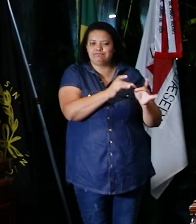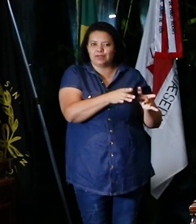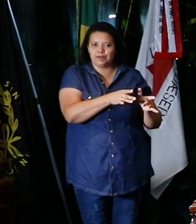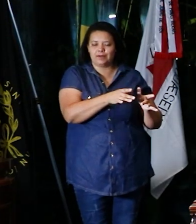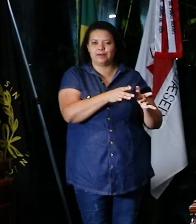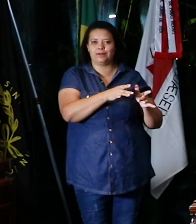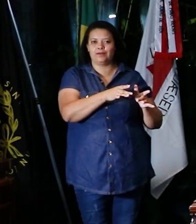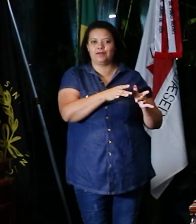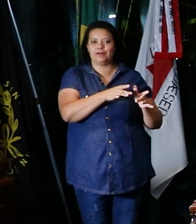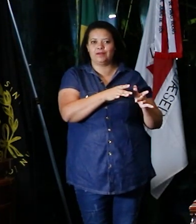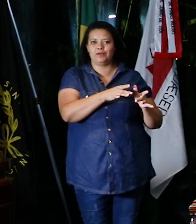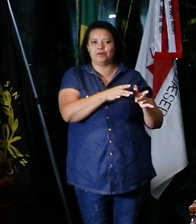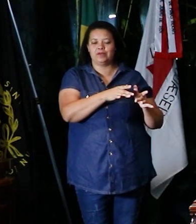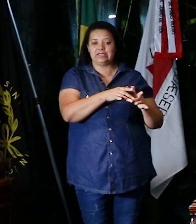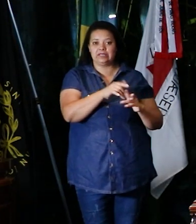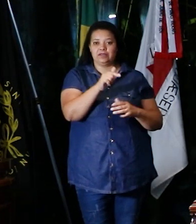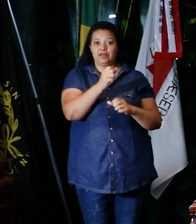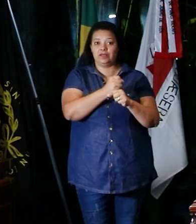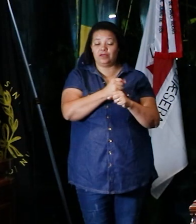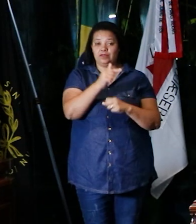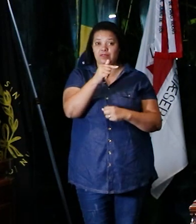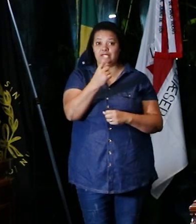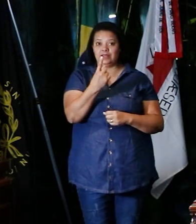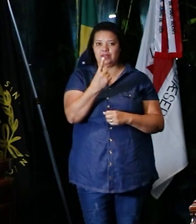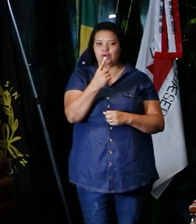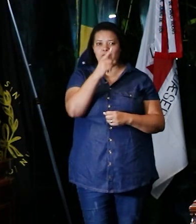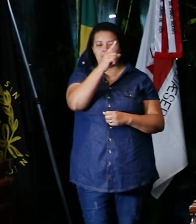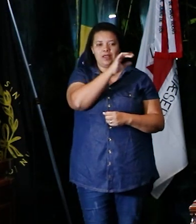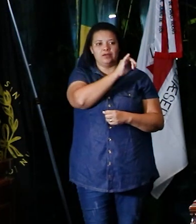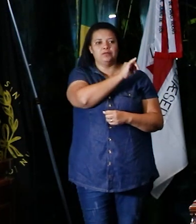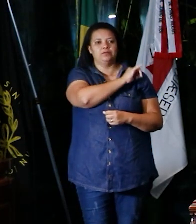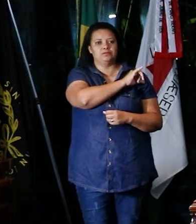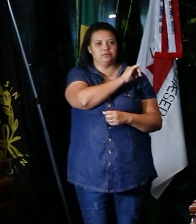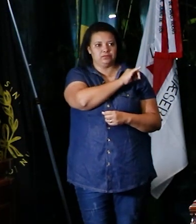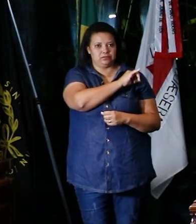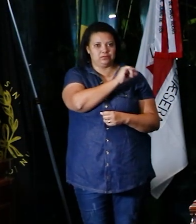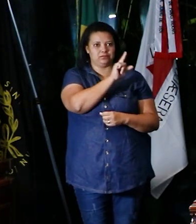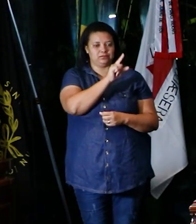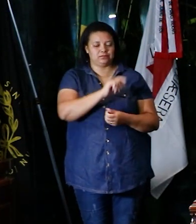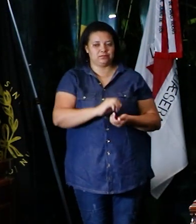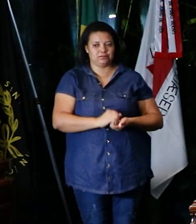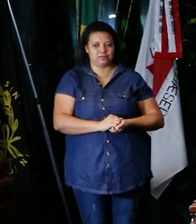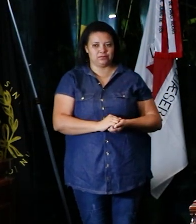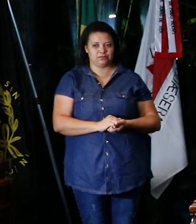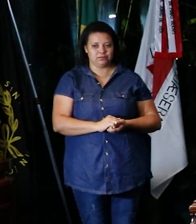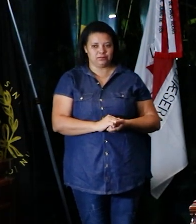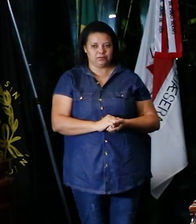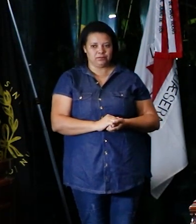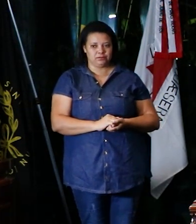de julho de 71, no Maracanã, né? Bom,